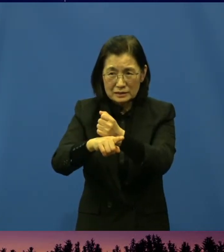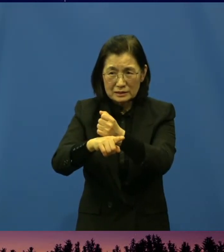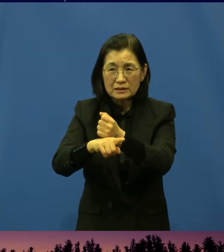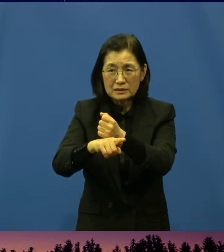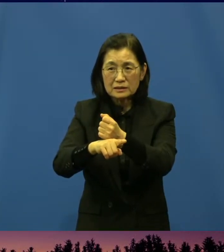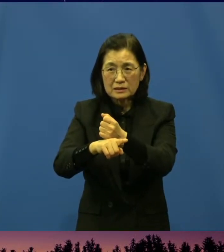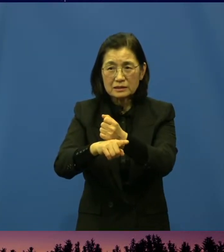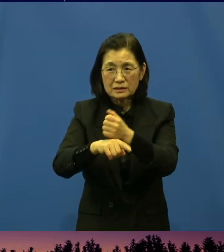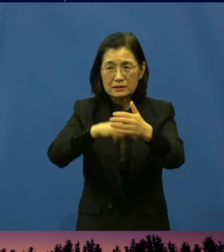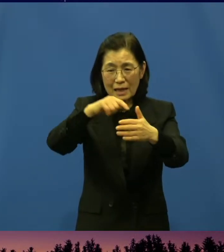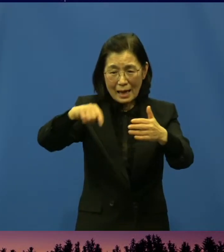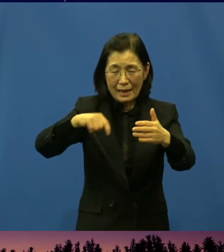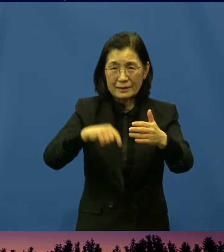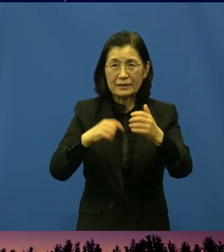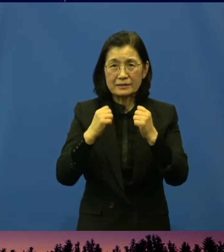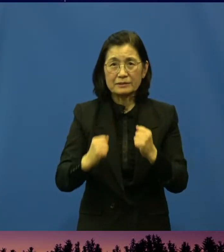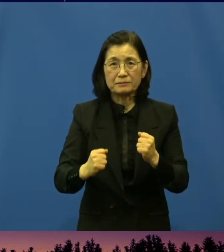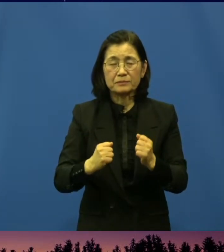어떻게 하겠다는 거예요.